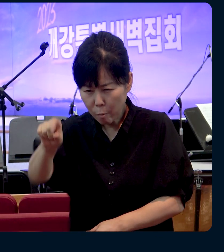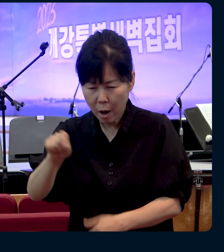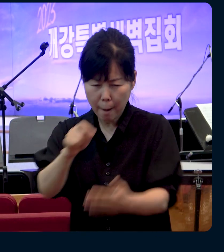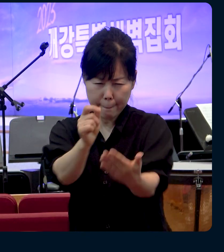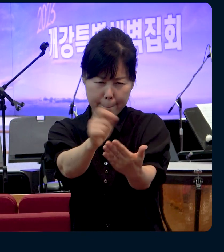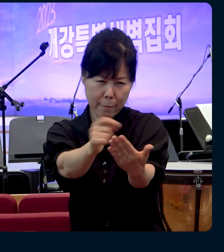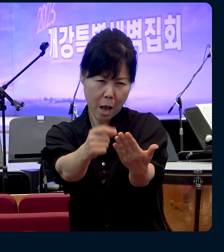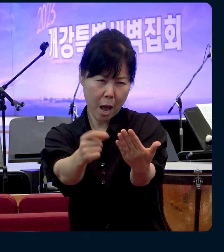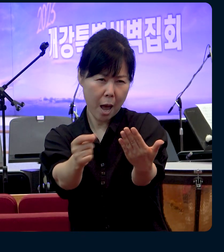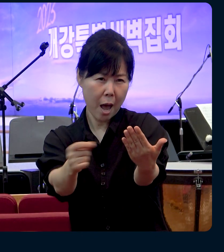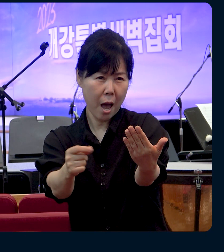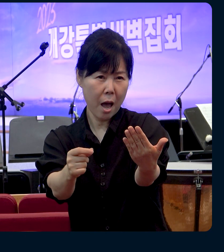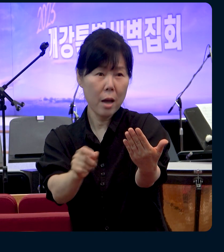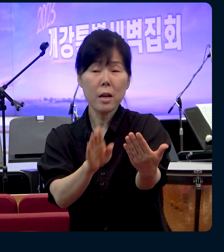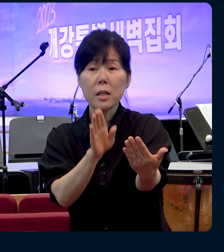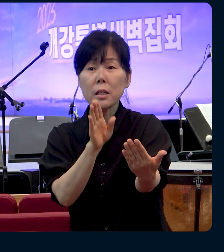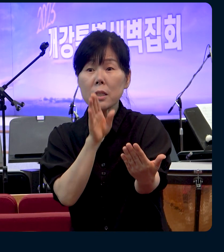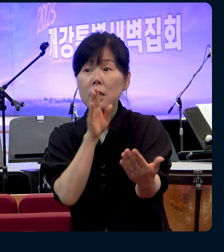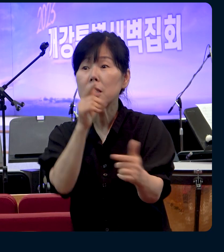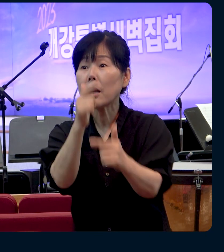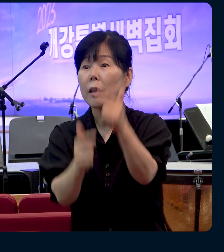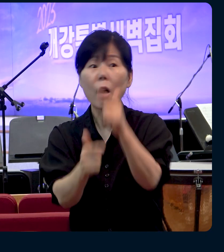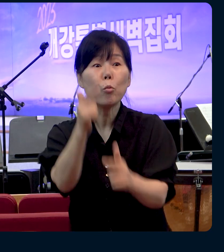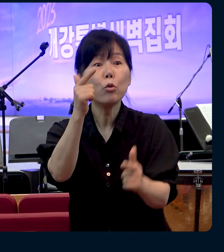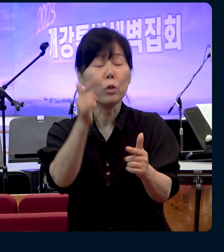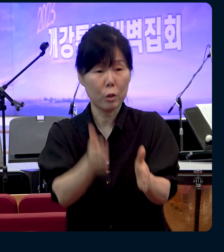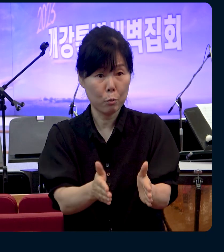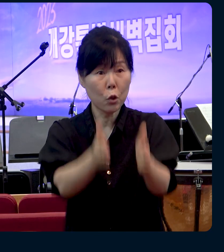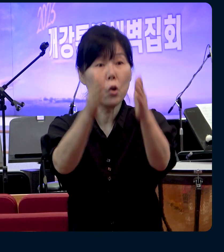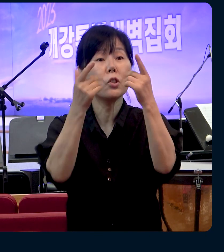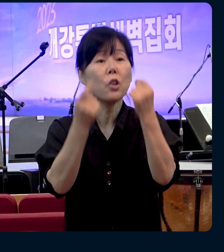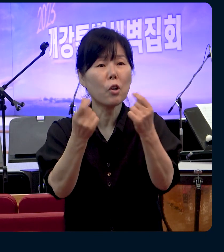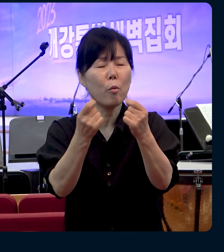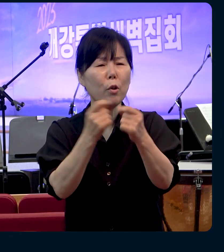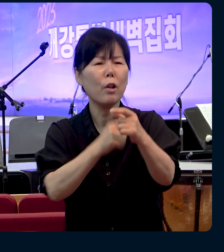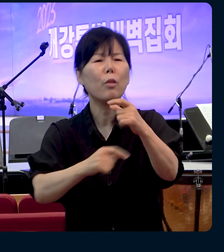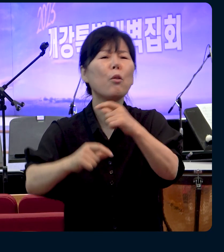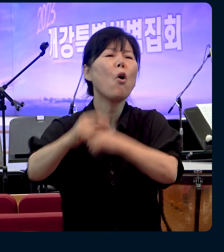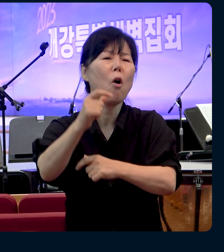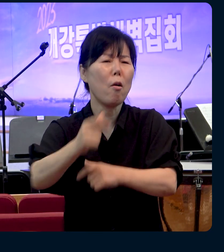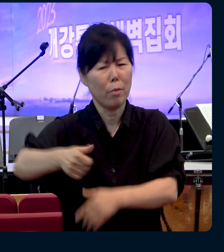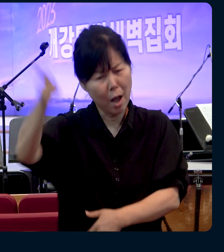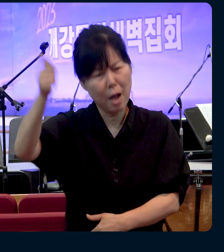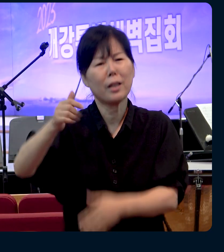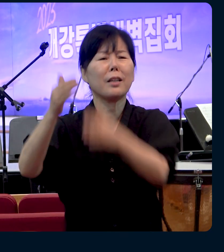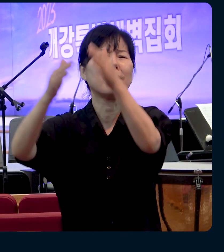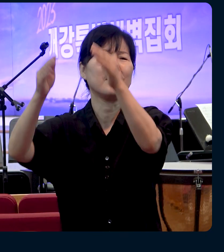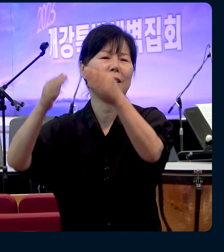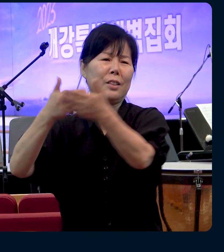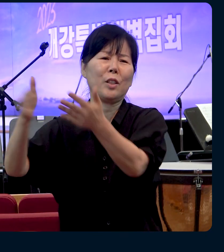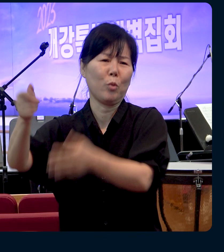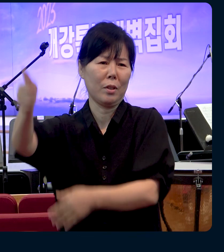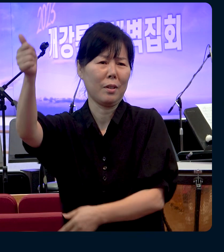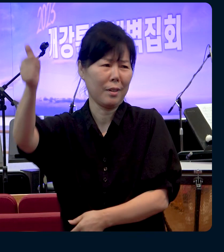집어넣으니까 이게 진짜 나무를 자세히 그린 것보다도 훨씬 더 나무 같아.